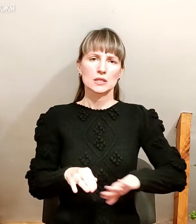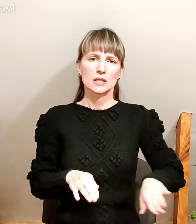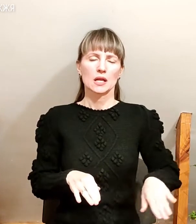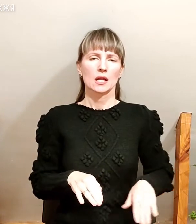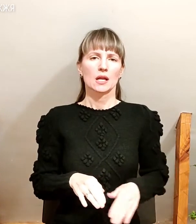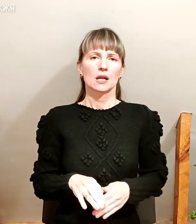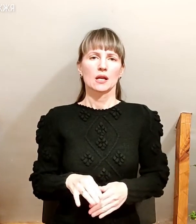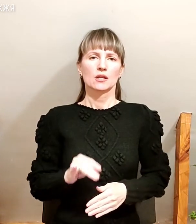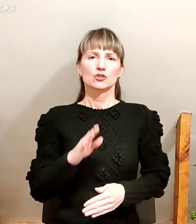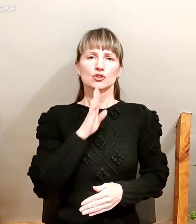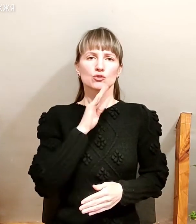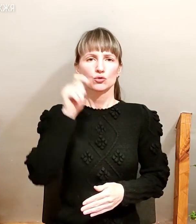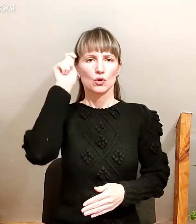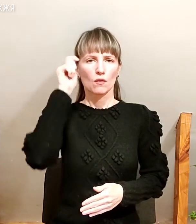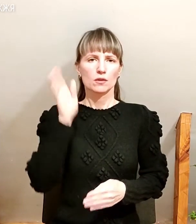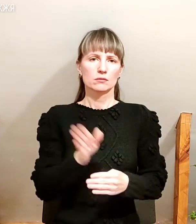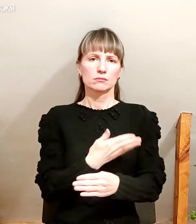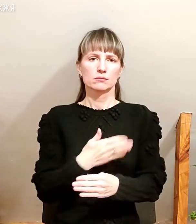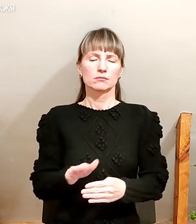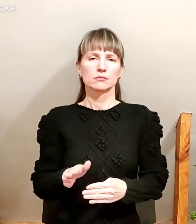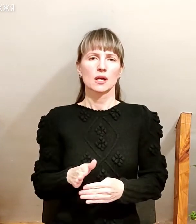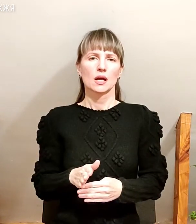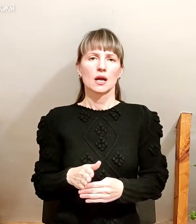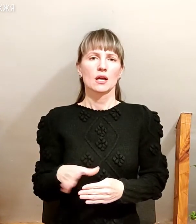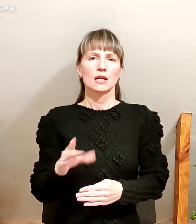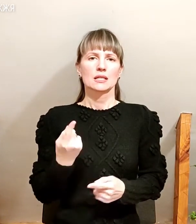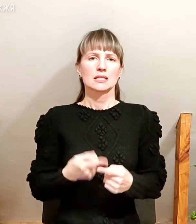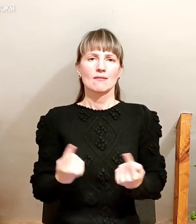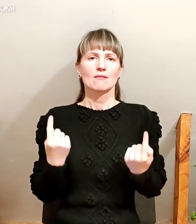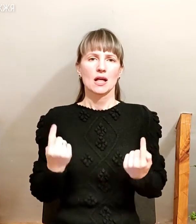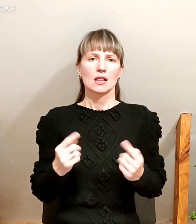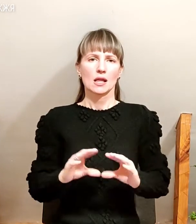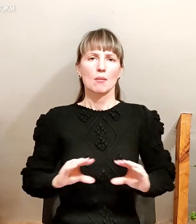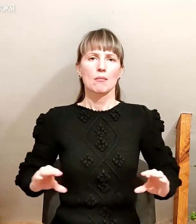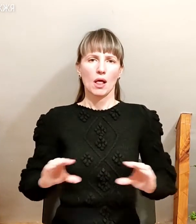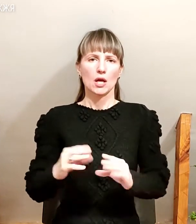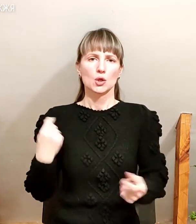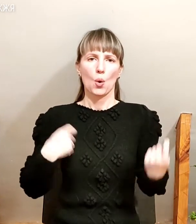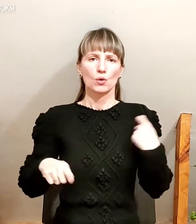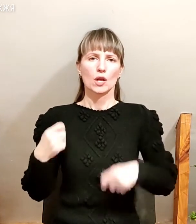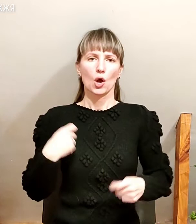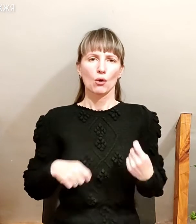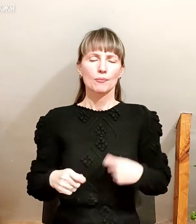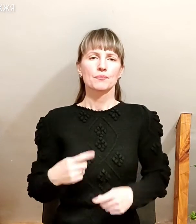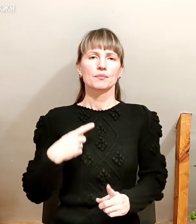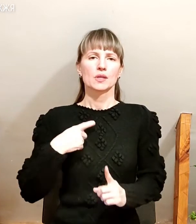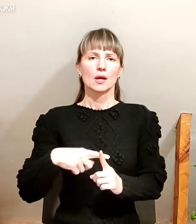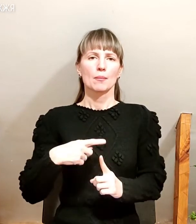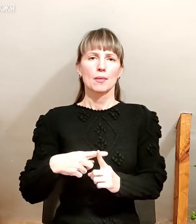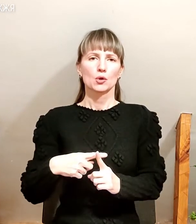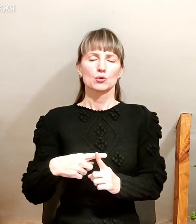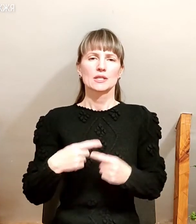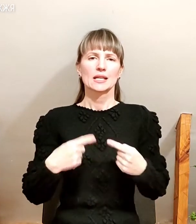там жіночі, чоловічі, тобто, ну, грубо кажучи, це великий цей клас одягу, так? Плюс, ну, різні там